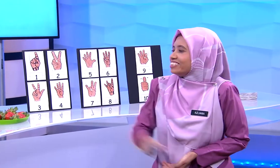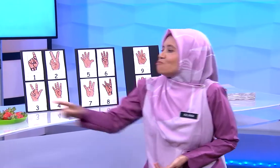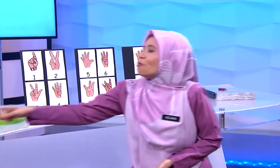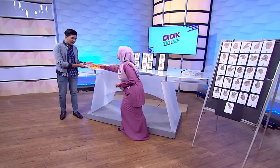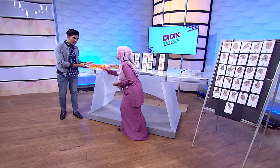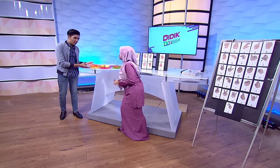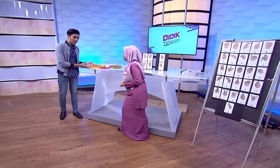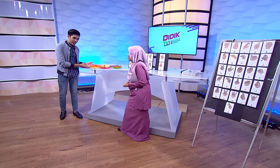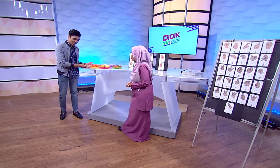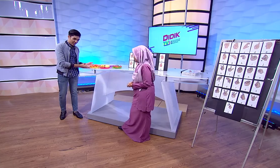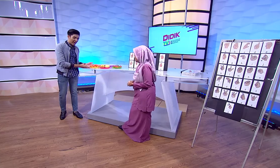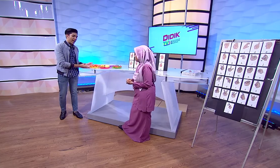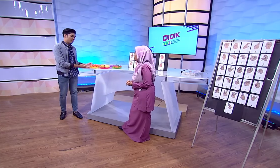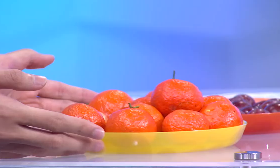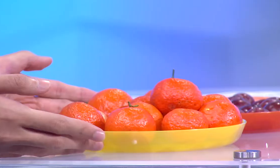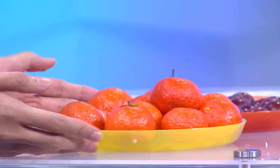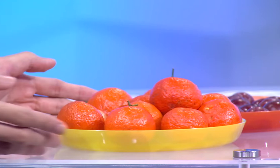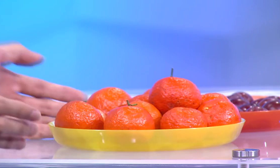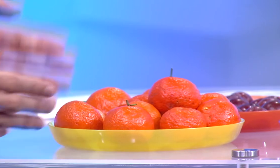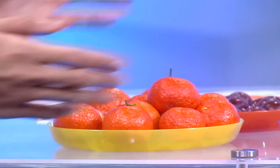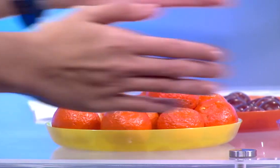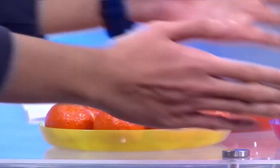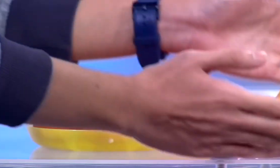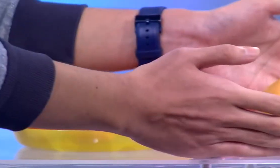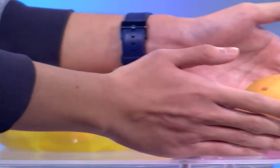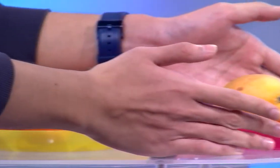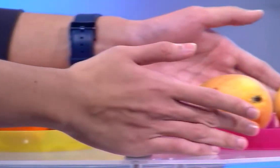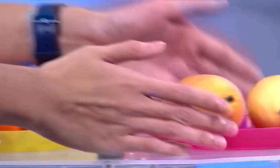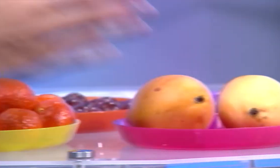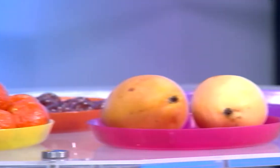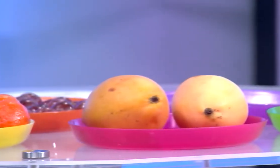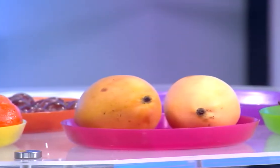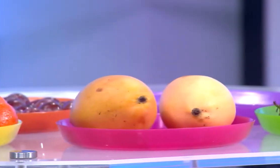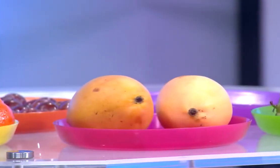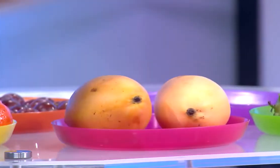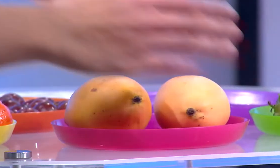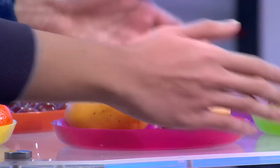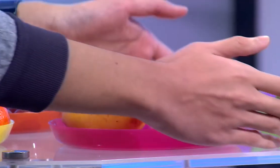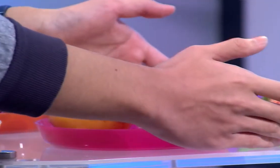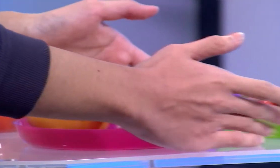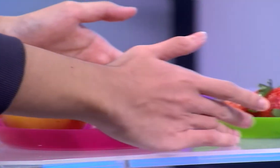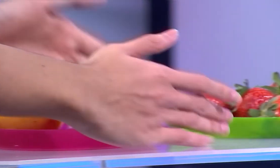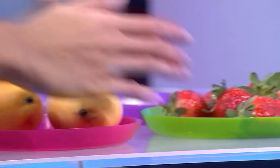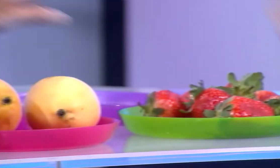Bukhari orange ini buah mangga mangga strawberry strawberry